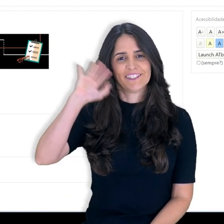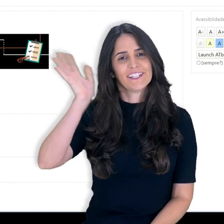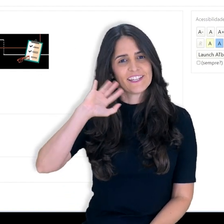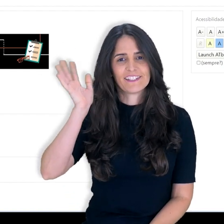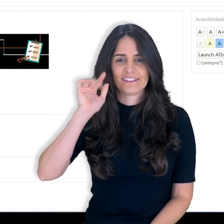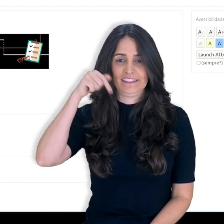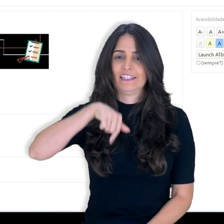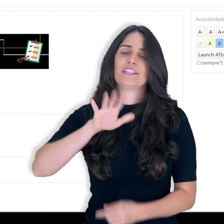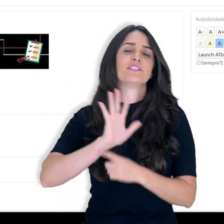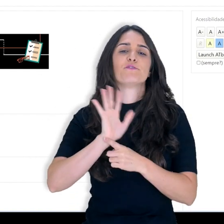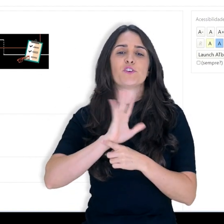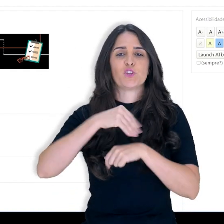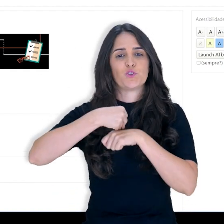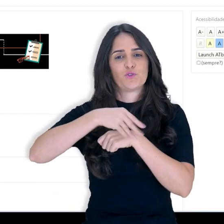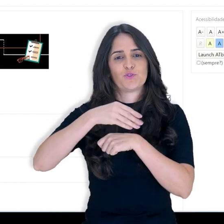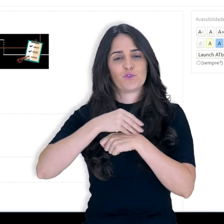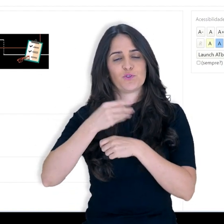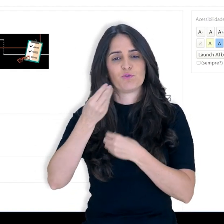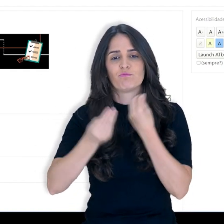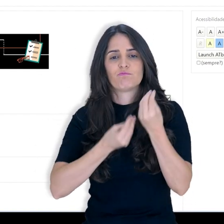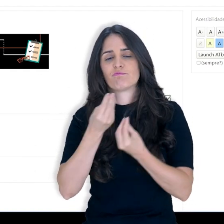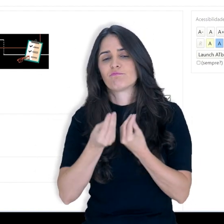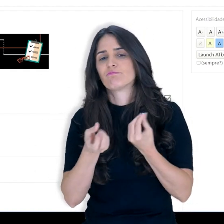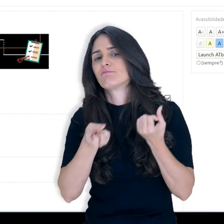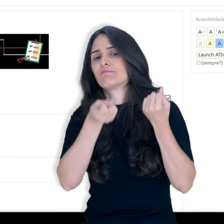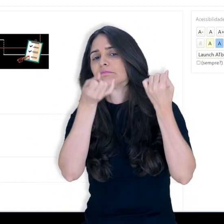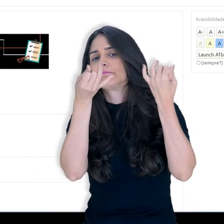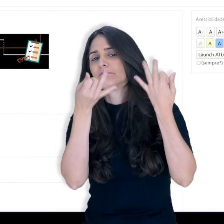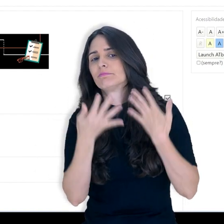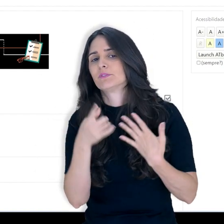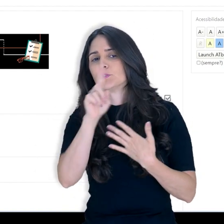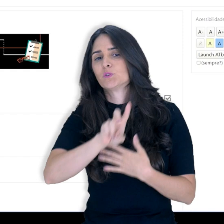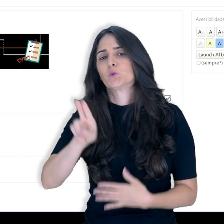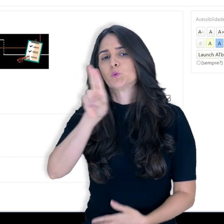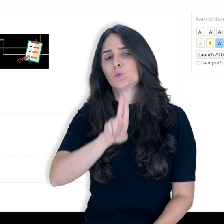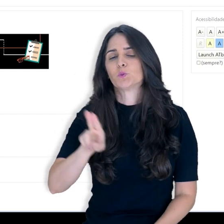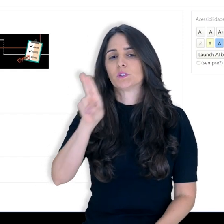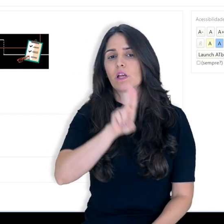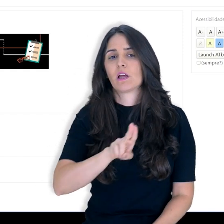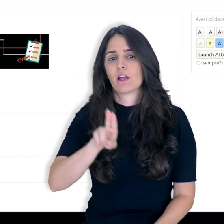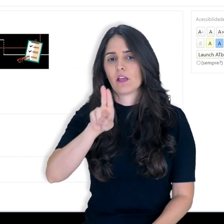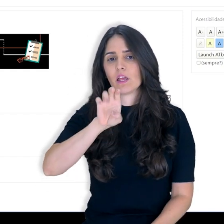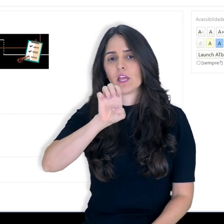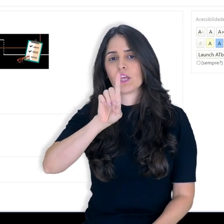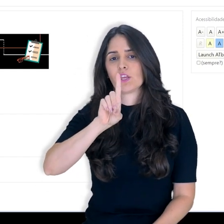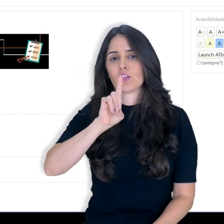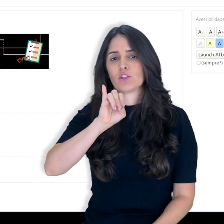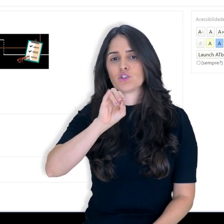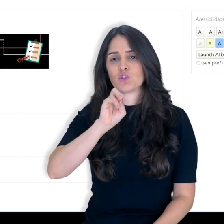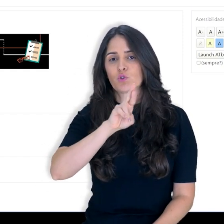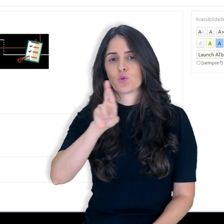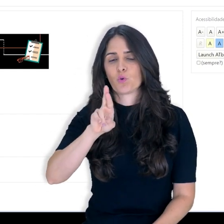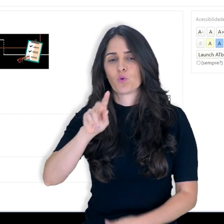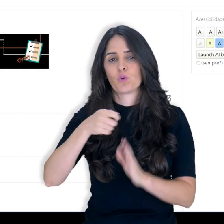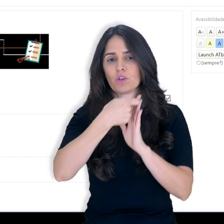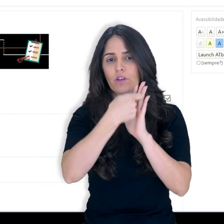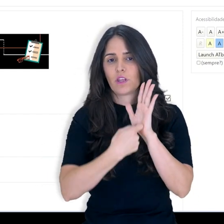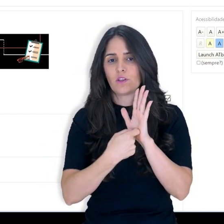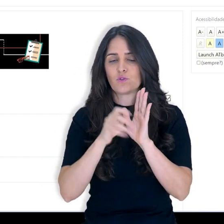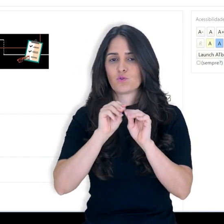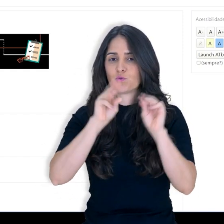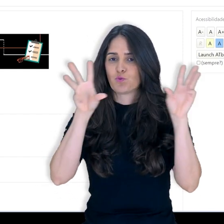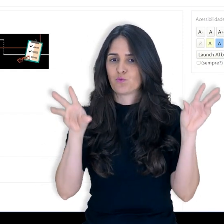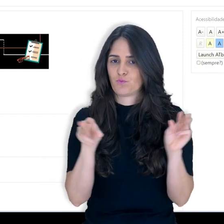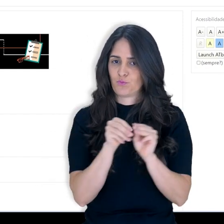Olá Neste vídeo tutorial Vamos aprender a utilizar o editor de texto do Moodle